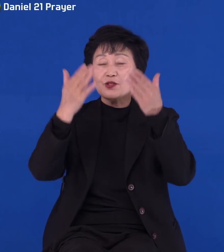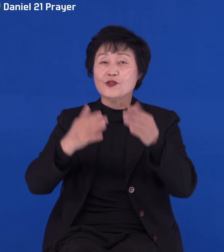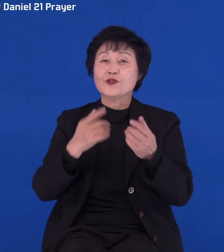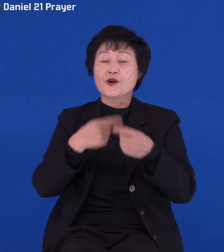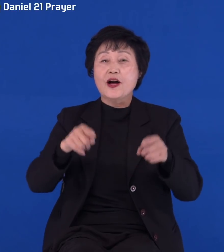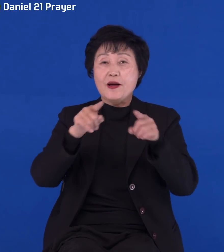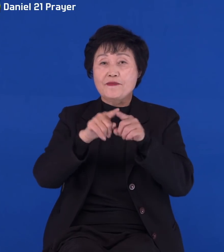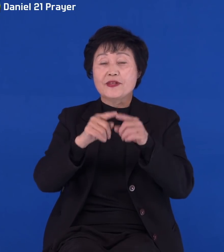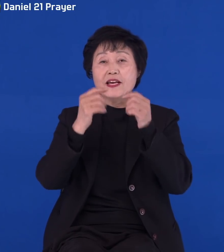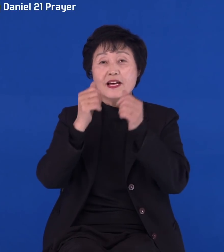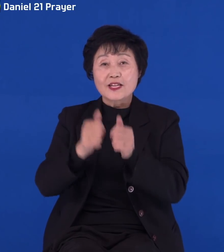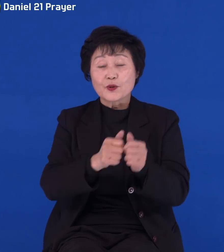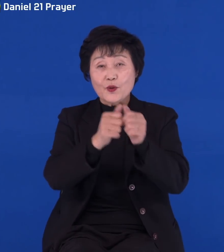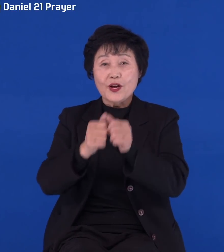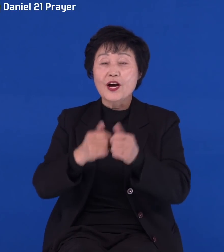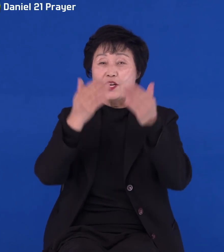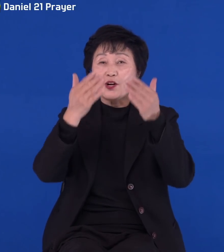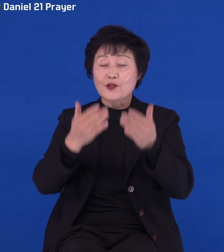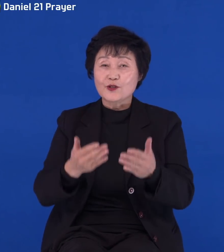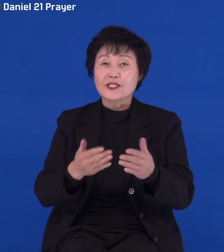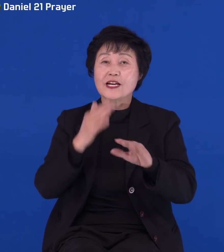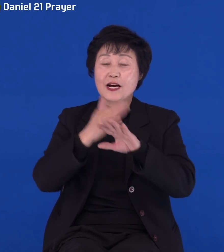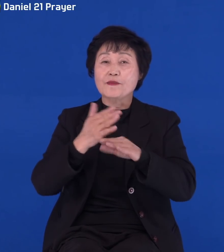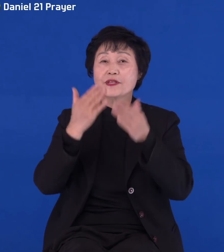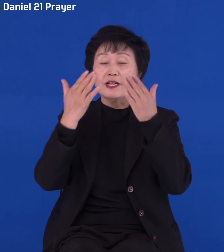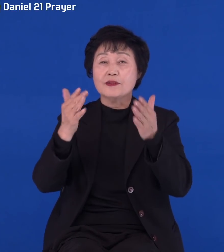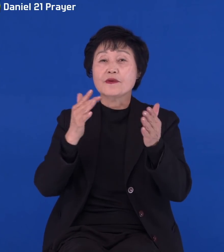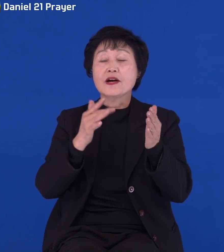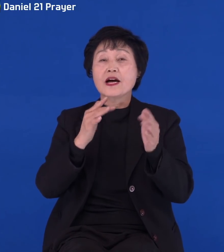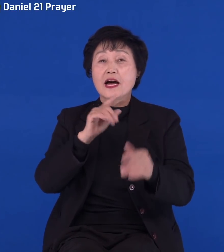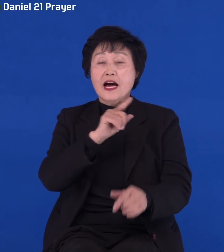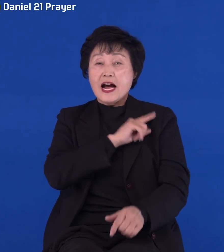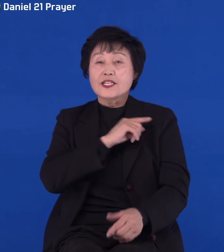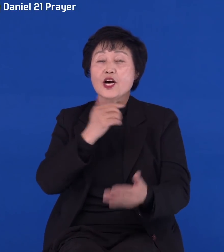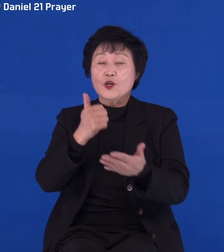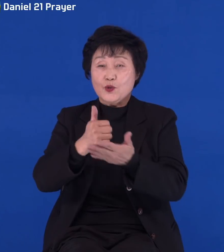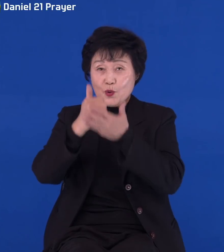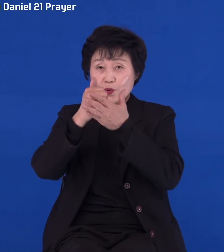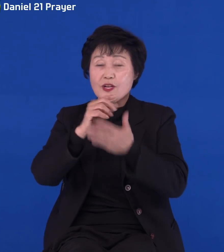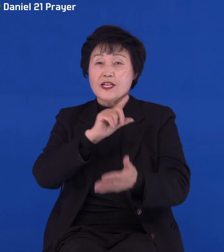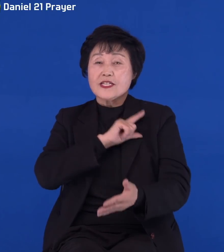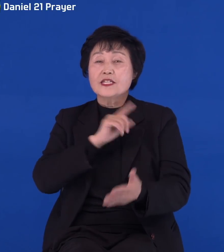세상에서 가장 존귀하신 예수님의 이름으로 기도 올려 드리옵나이다. 아멘.